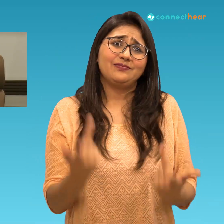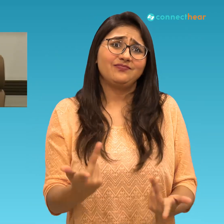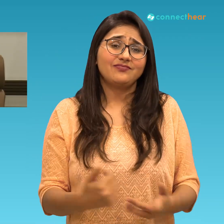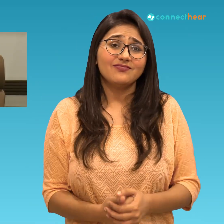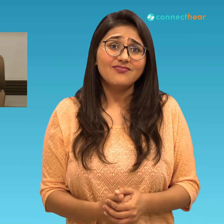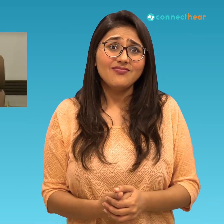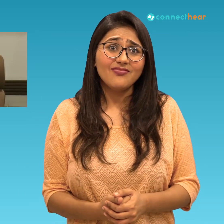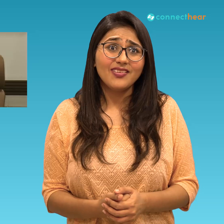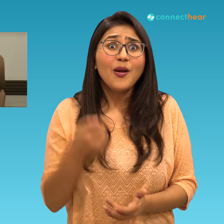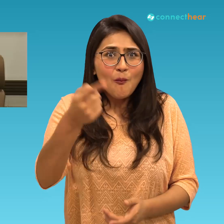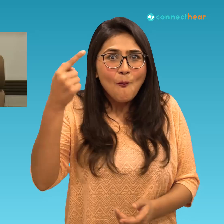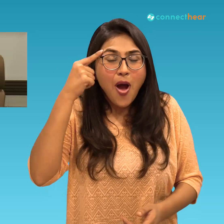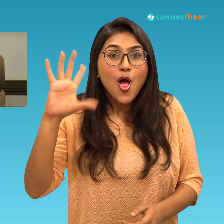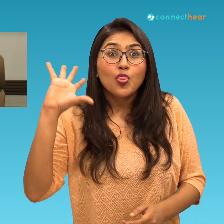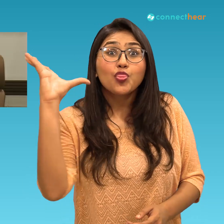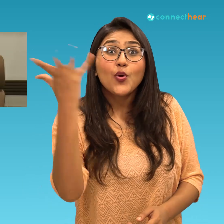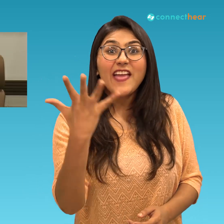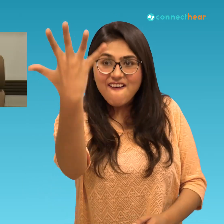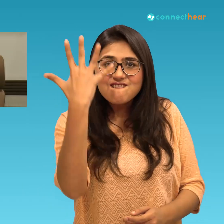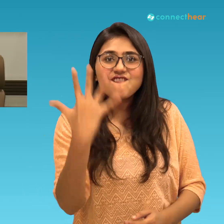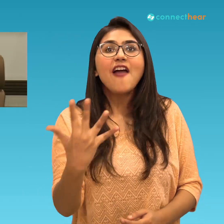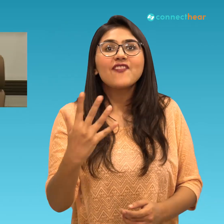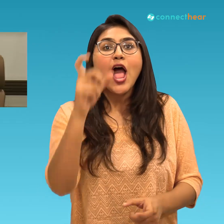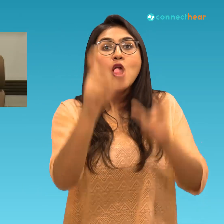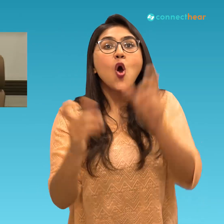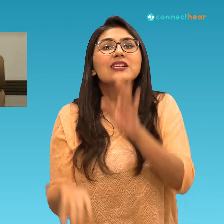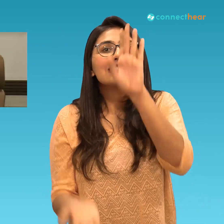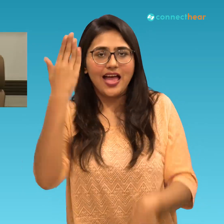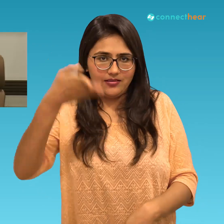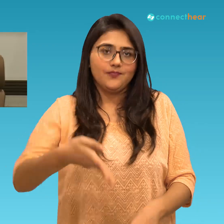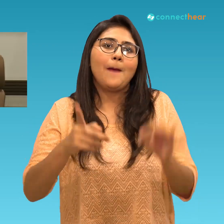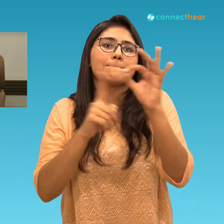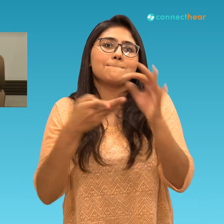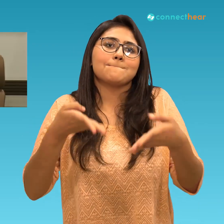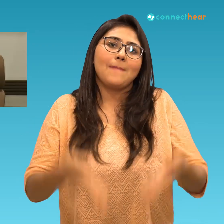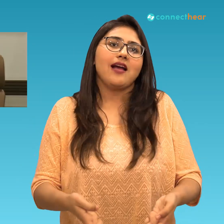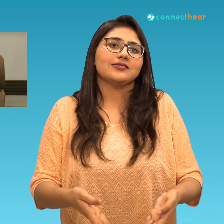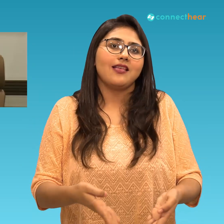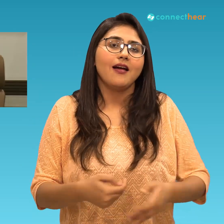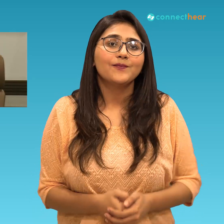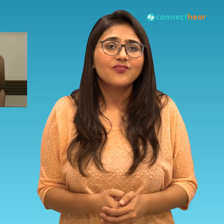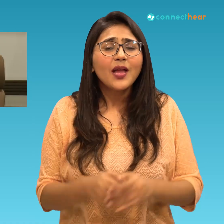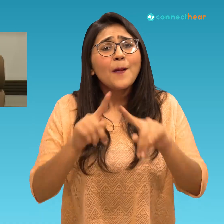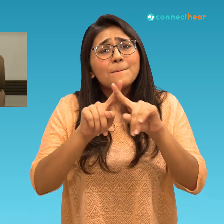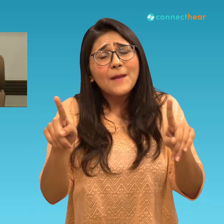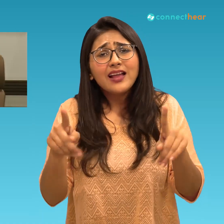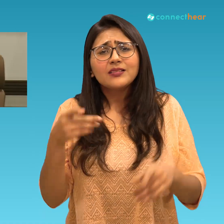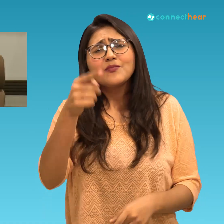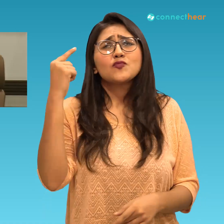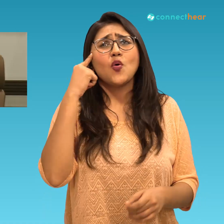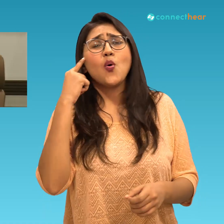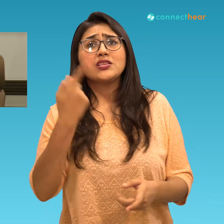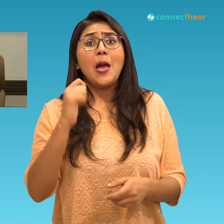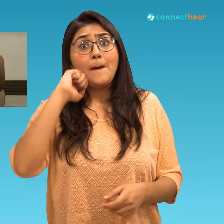मोस्ट पॉपुलस नेशन इन द वर्ल्ड। लेकिन इन चीज़ों को मद्देनज़र रखते हुए हुकूमतों ने, सब हुकूमतों ने, इसमें यह